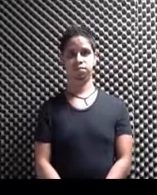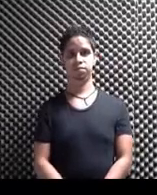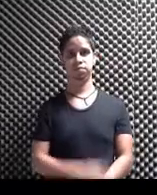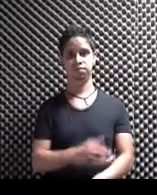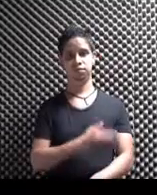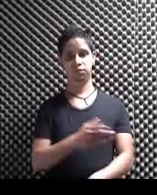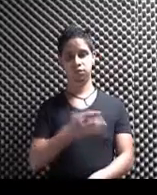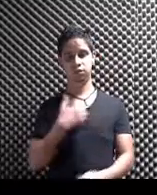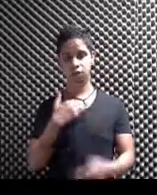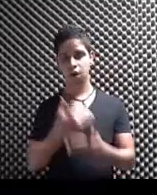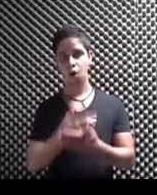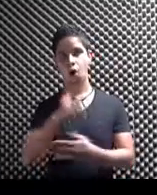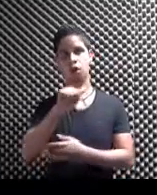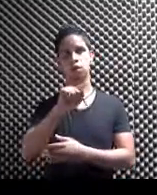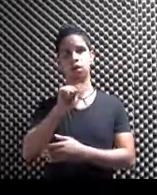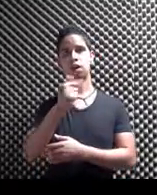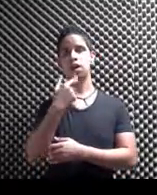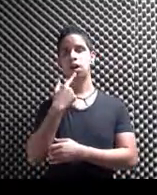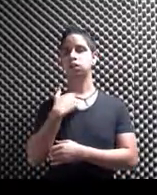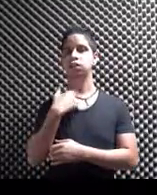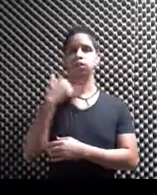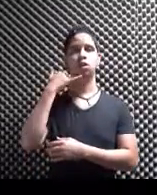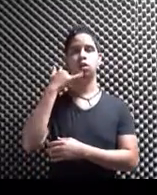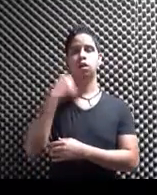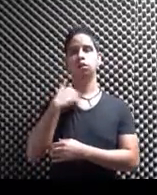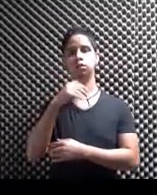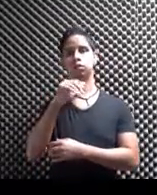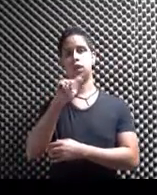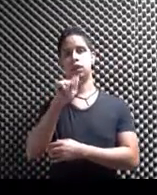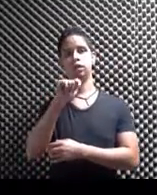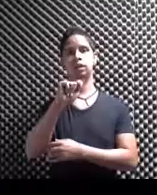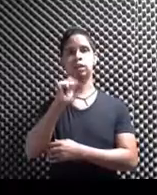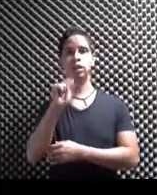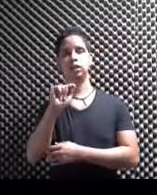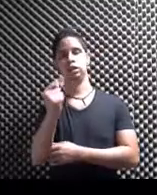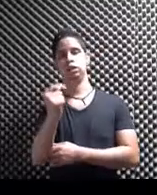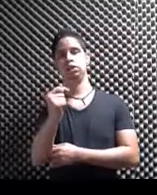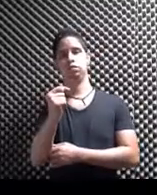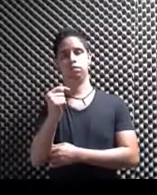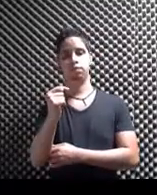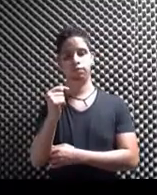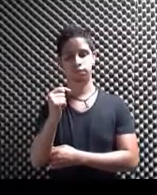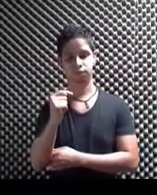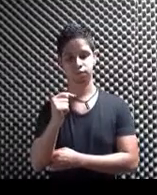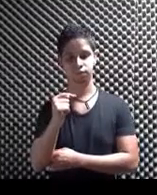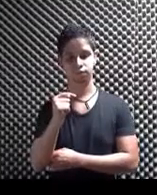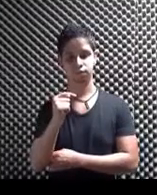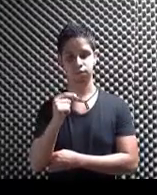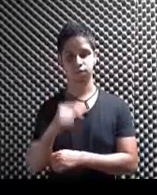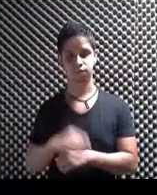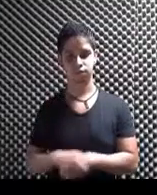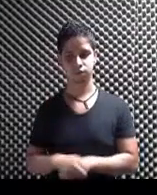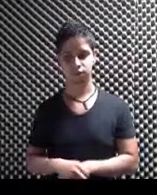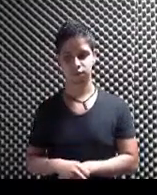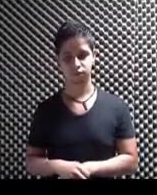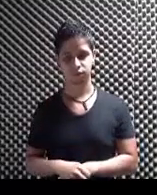llegó el fashion police el celular es hands free es ley y los bluetooth más atractivos están en IT&T